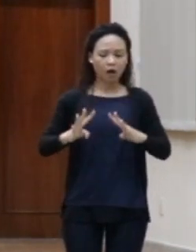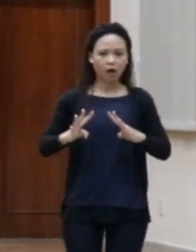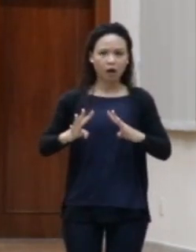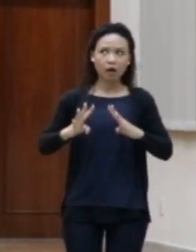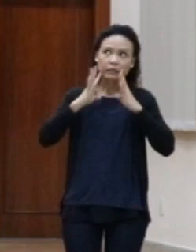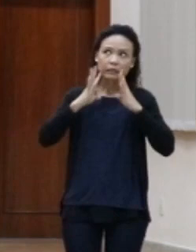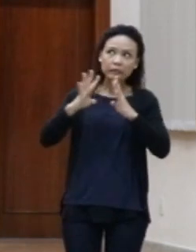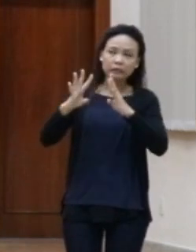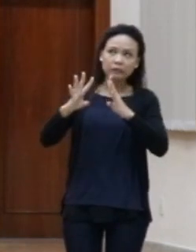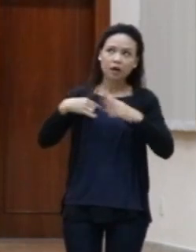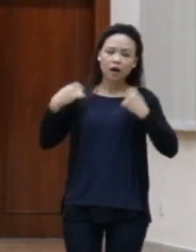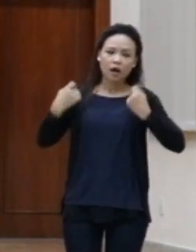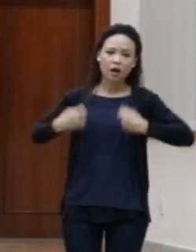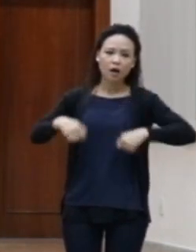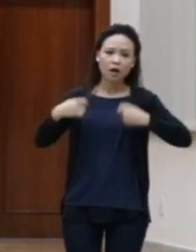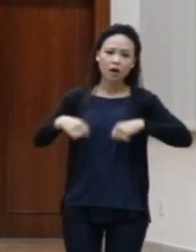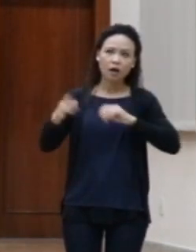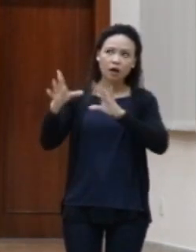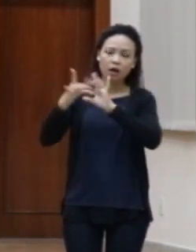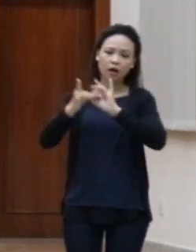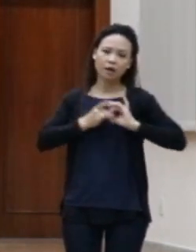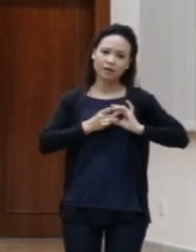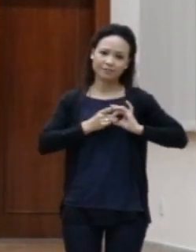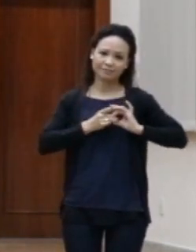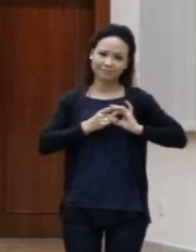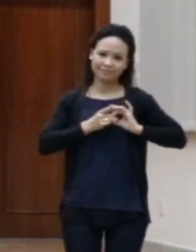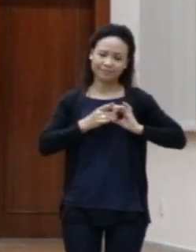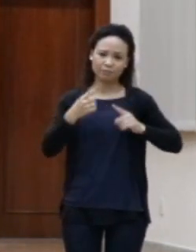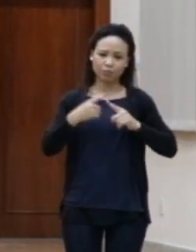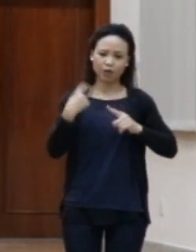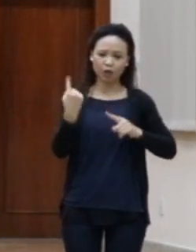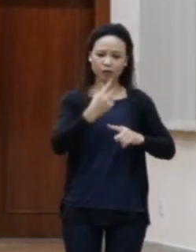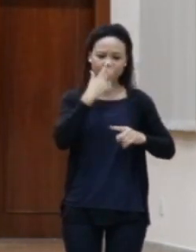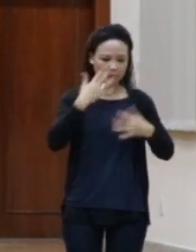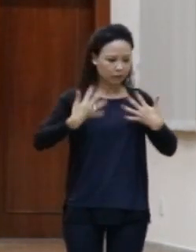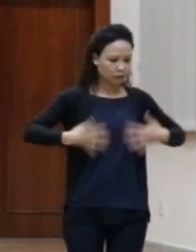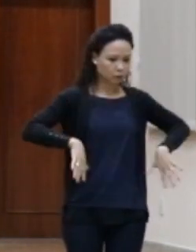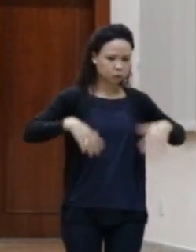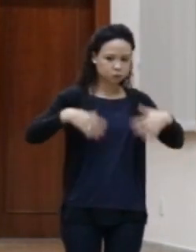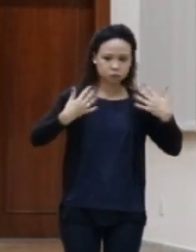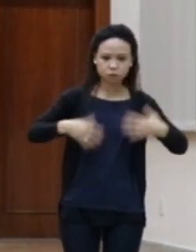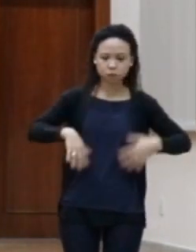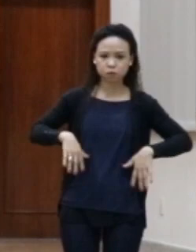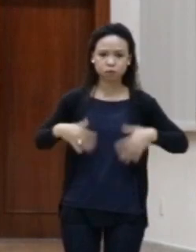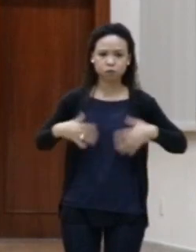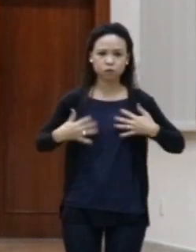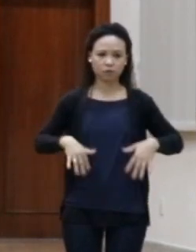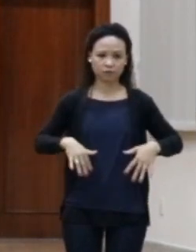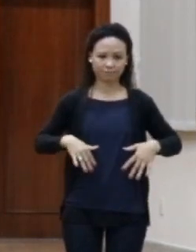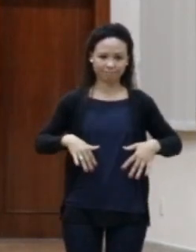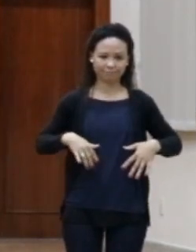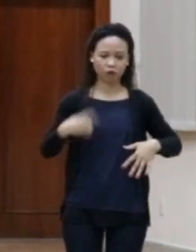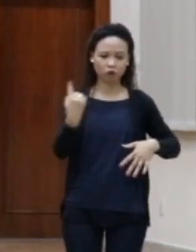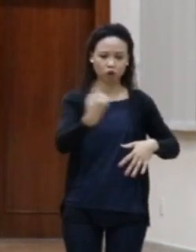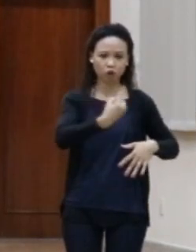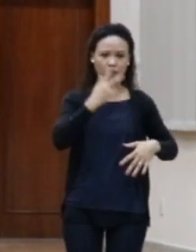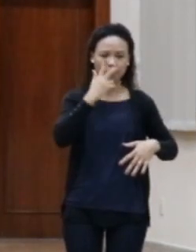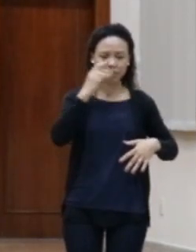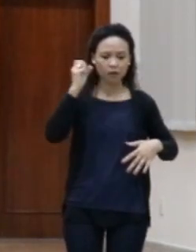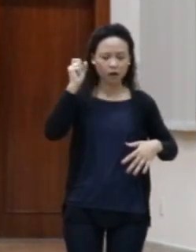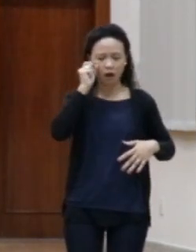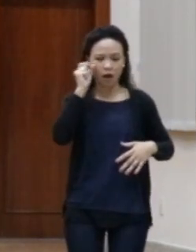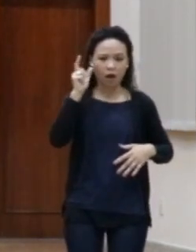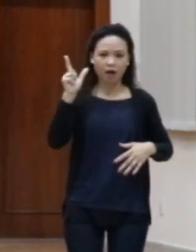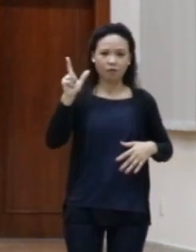Deus diante do nosso estado pecaminoso, de termos nos separado de Deus, leva-nos a Cristo, nos aproxima